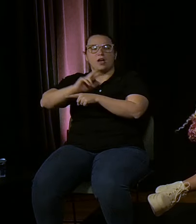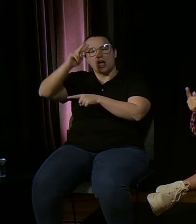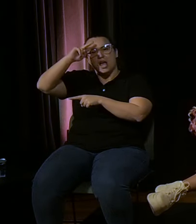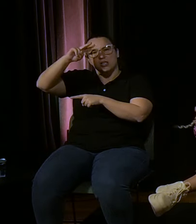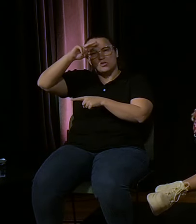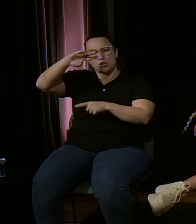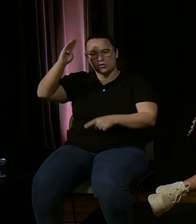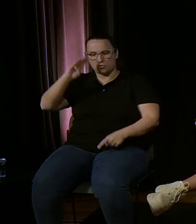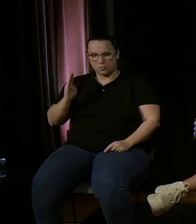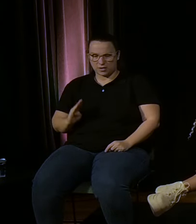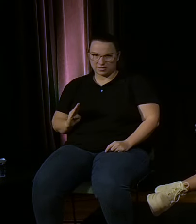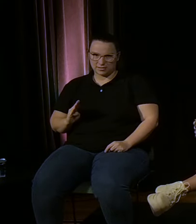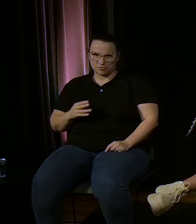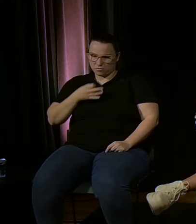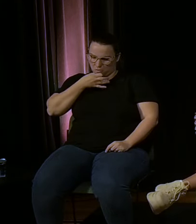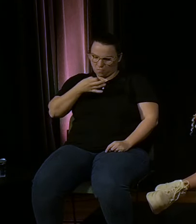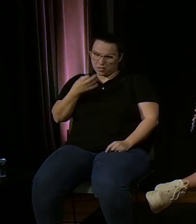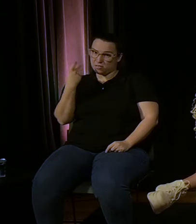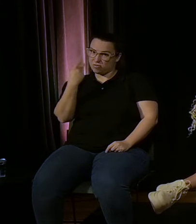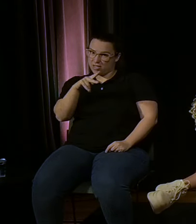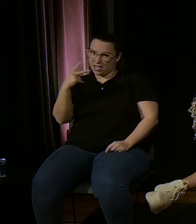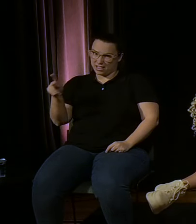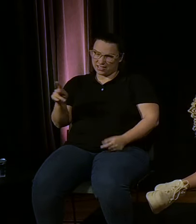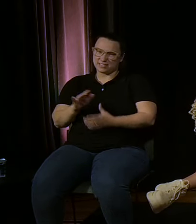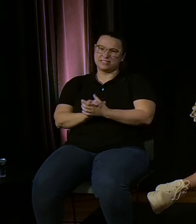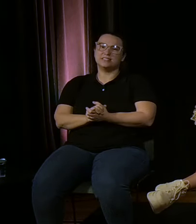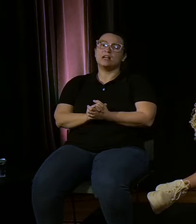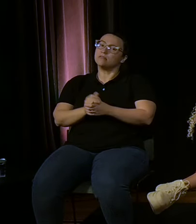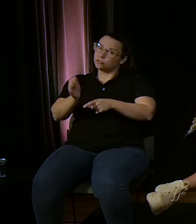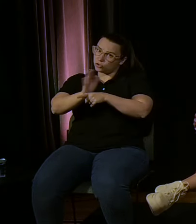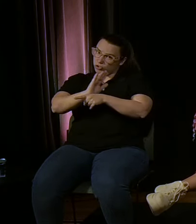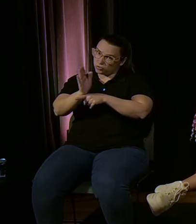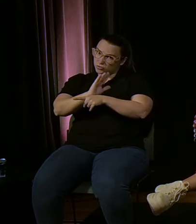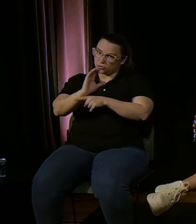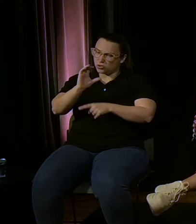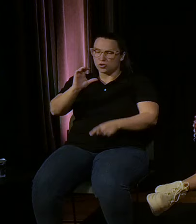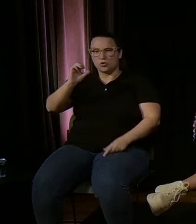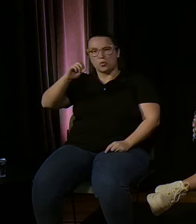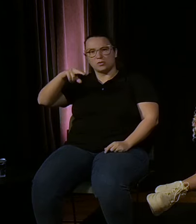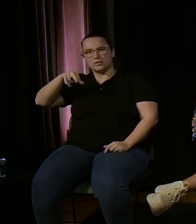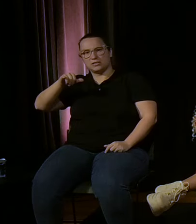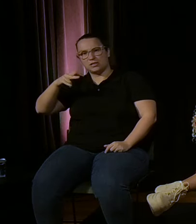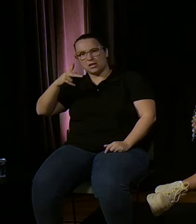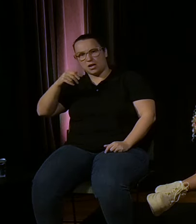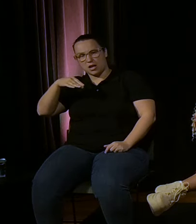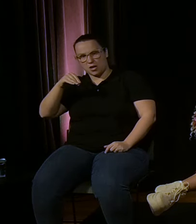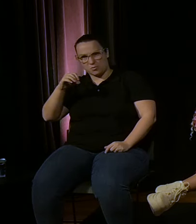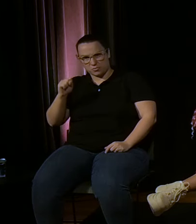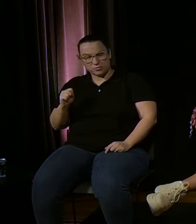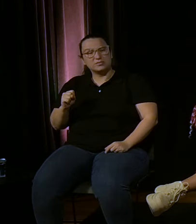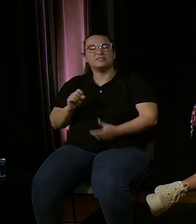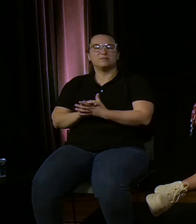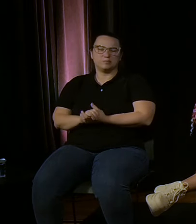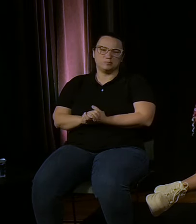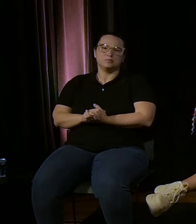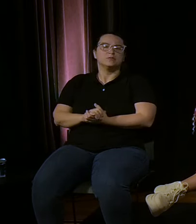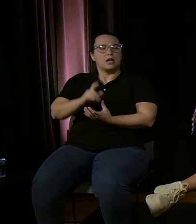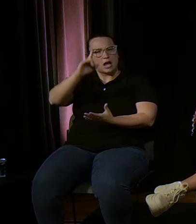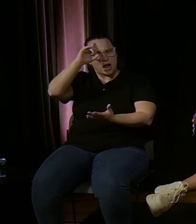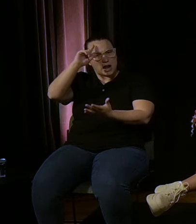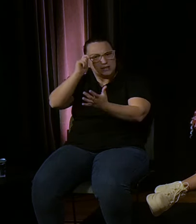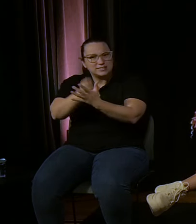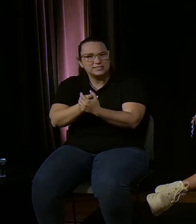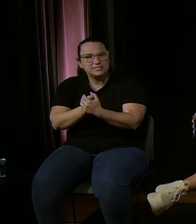Brasil a partir dos olhos deles, né? E isso tá no filme do Cone Campos, né? E eles vão e